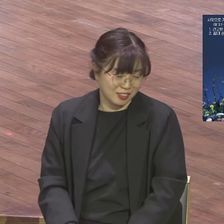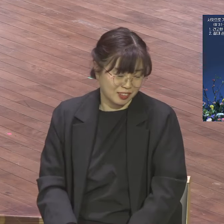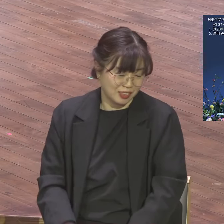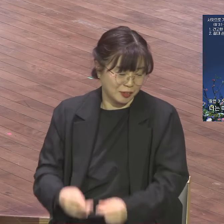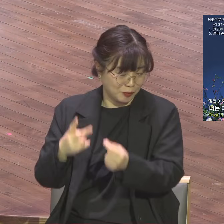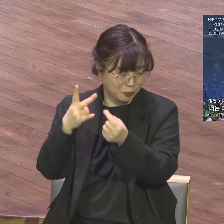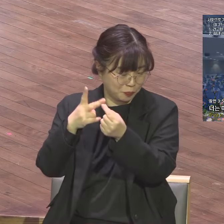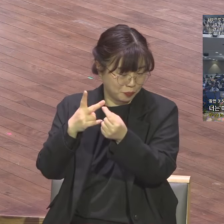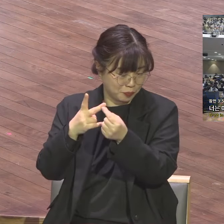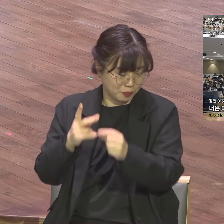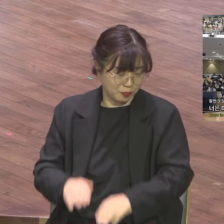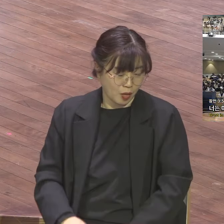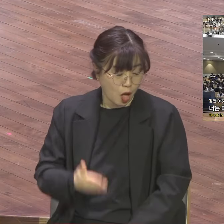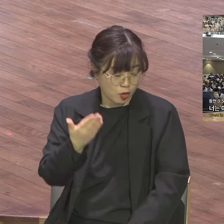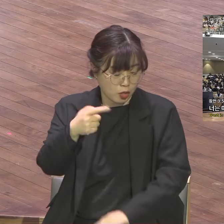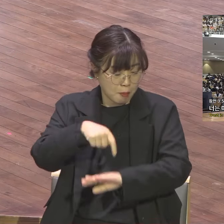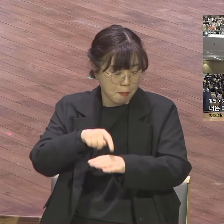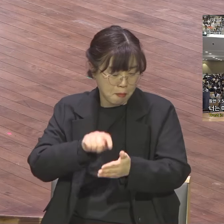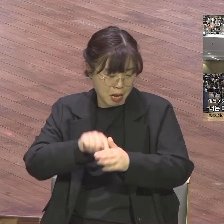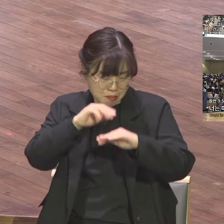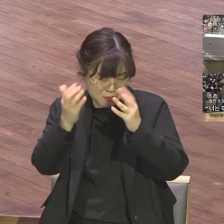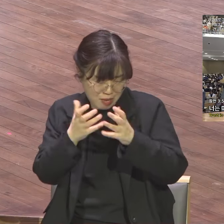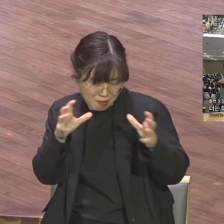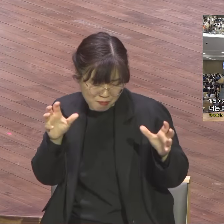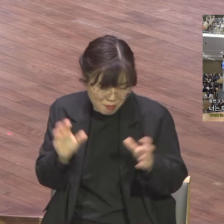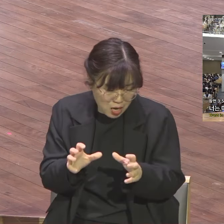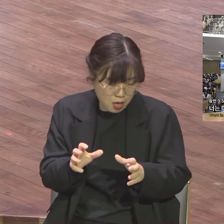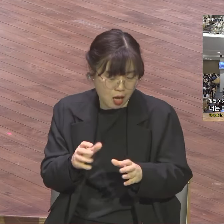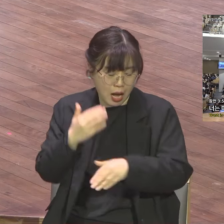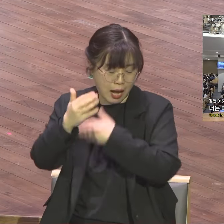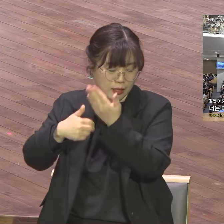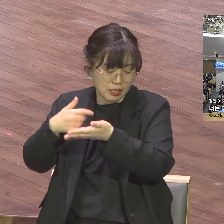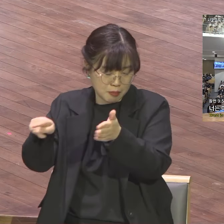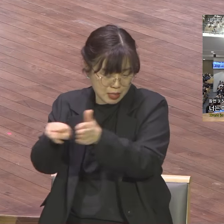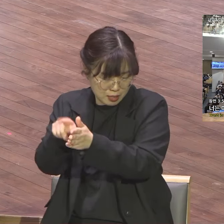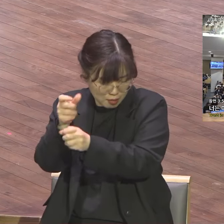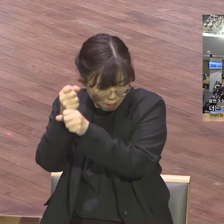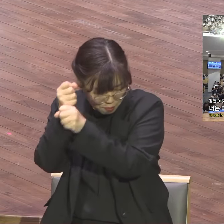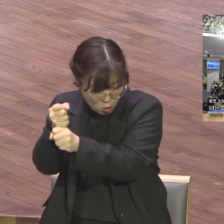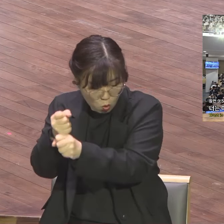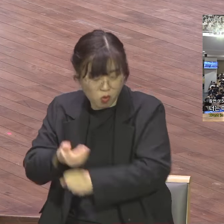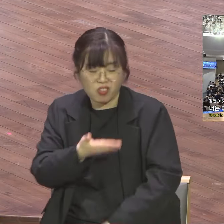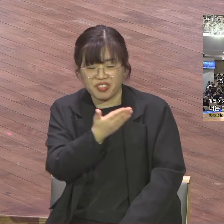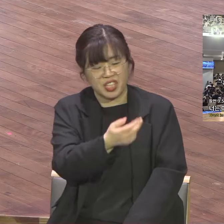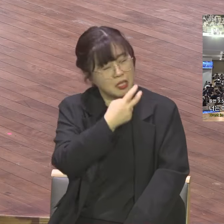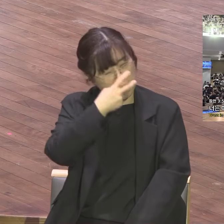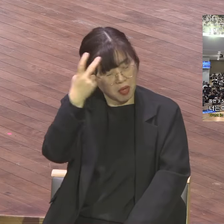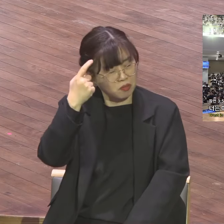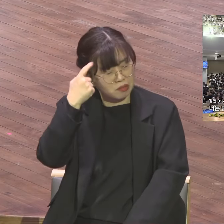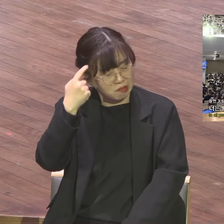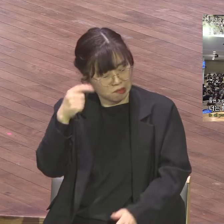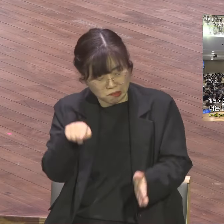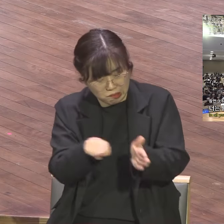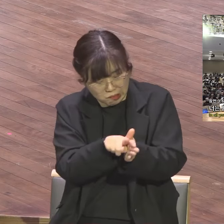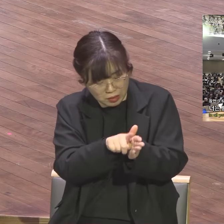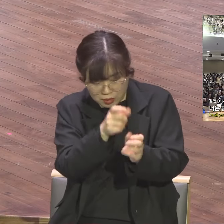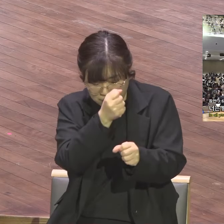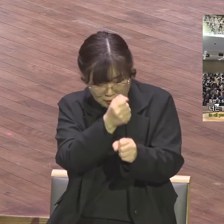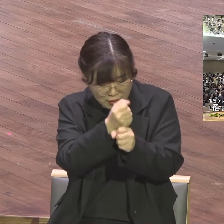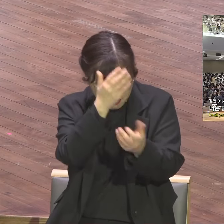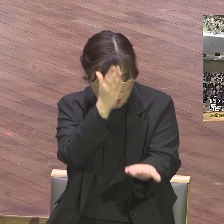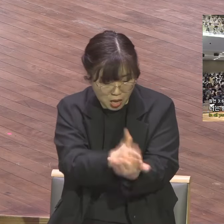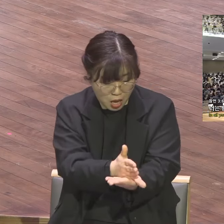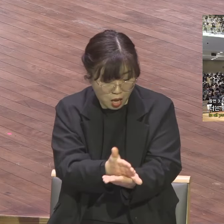5절 봅니다. 너는 마음을 다하여 여호와를 신뢰하고 너 명철을 의지하지 말라.